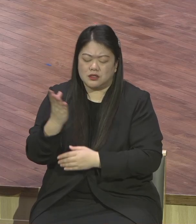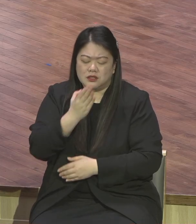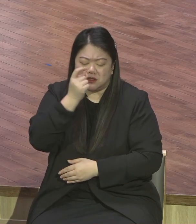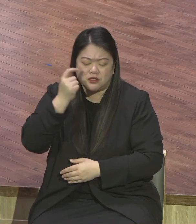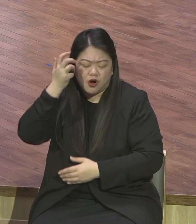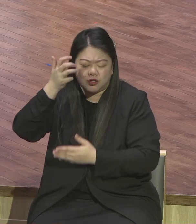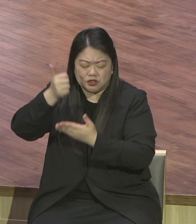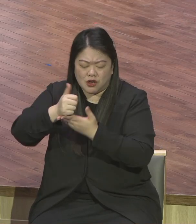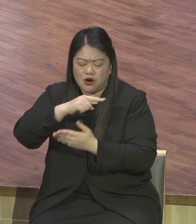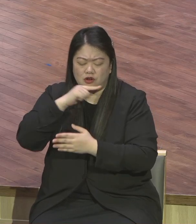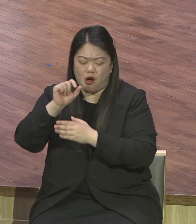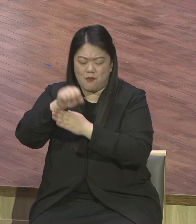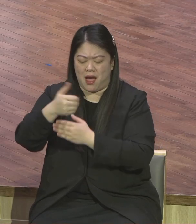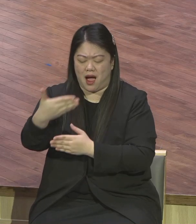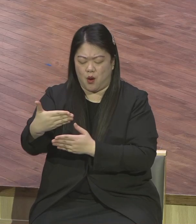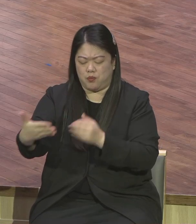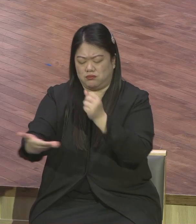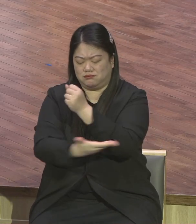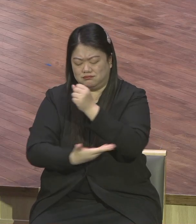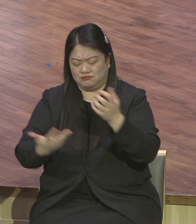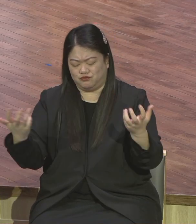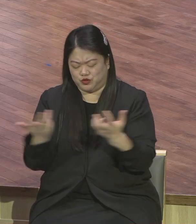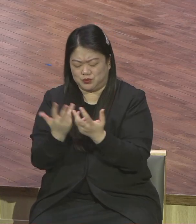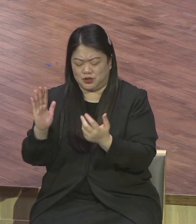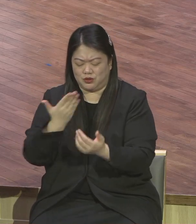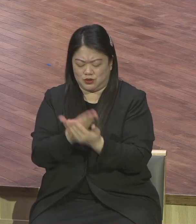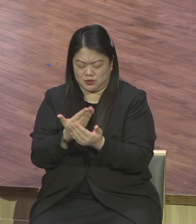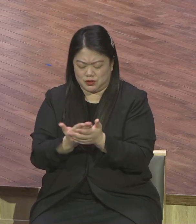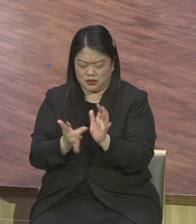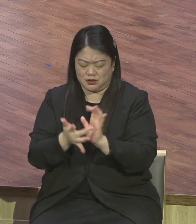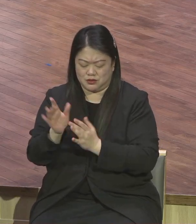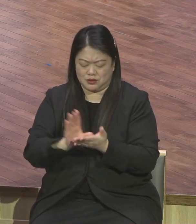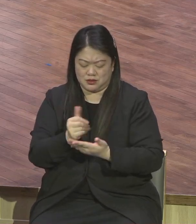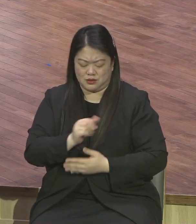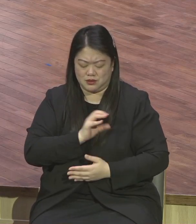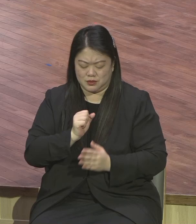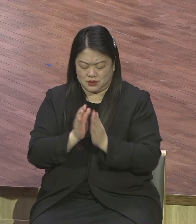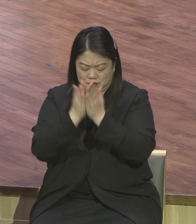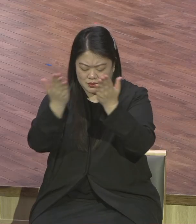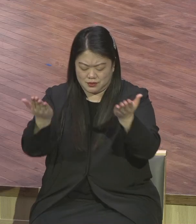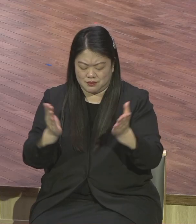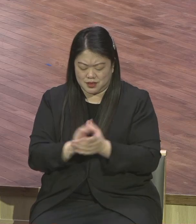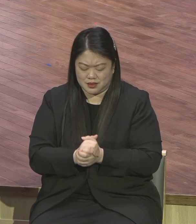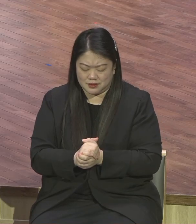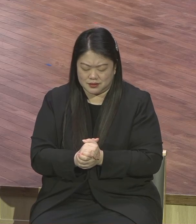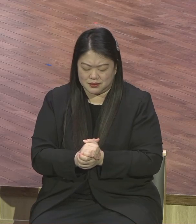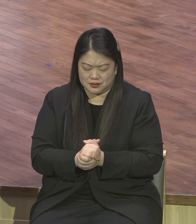주옵소서. 예수의 이름 받들어 기도합니다. 아멘.